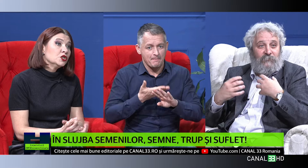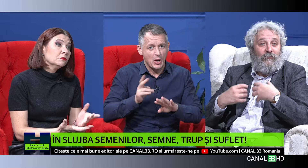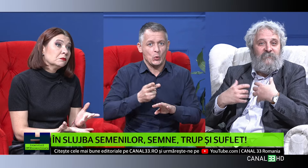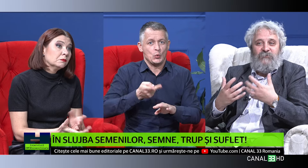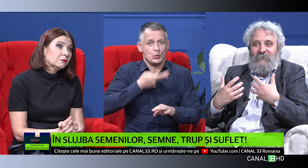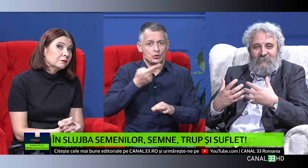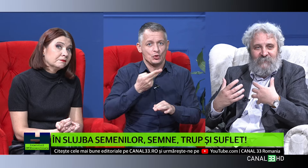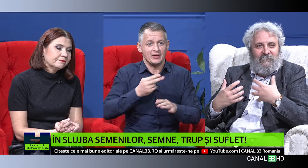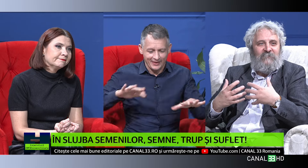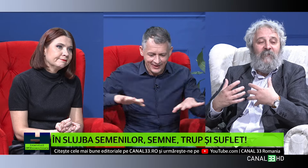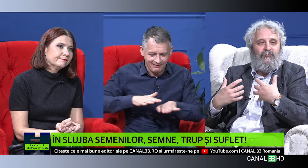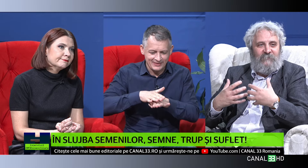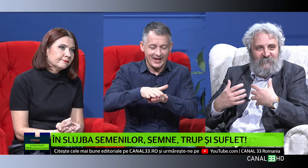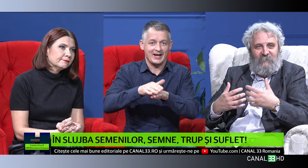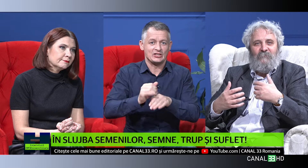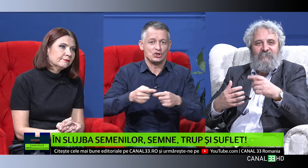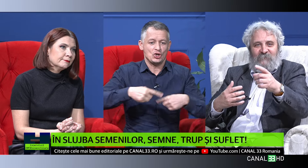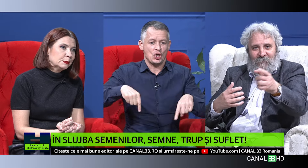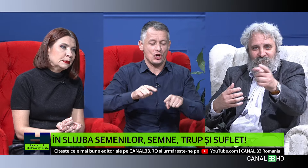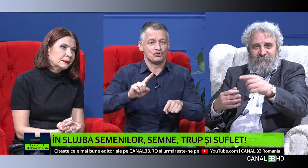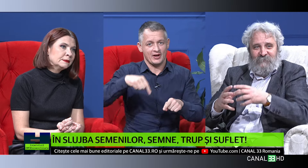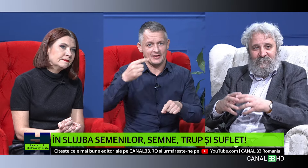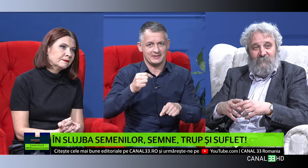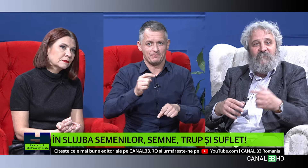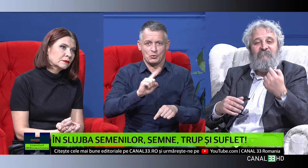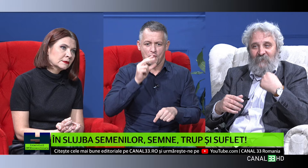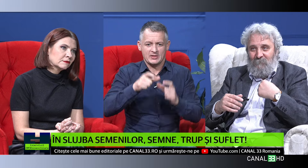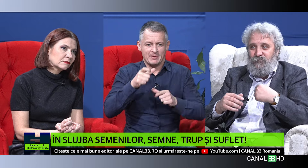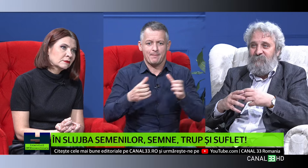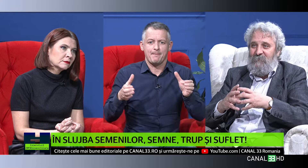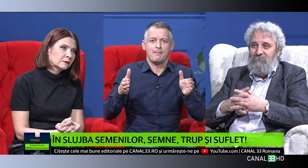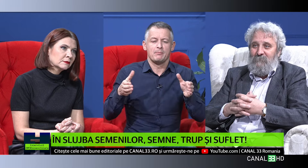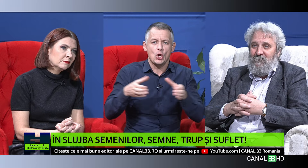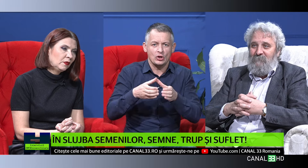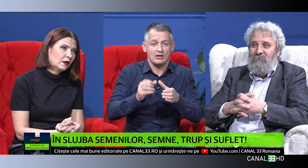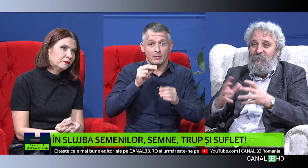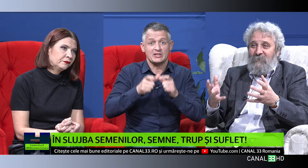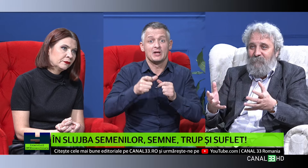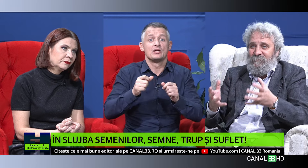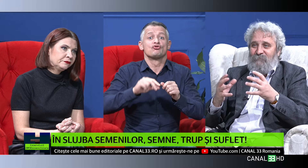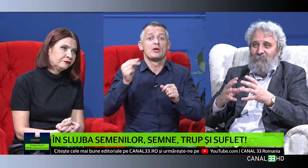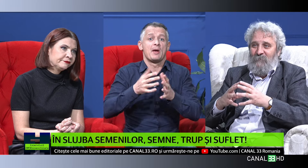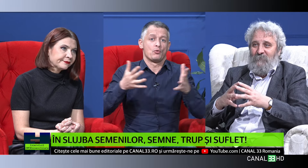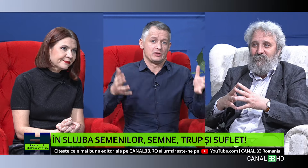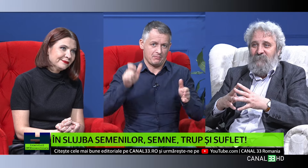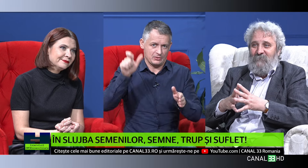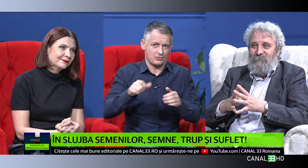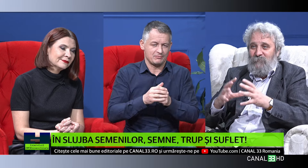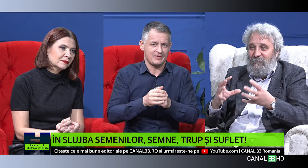Și noi ceilalți, când zic mai ușor integrați, nu mă refer la minoritate, mă refer la majoritate. Da. Fiindcă asta e partea frumoasă a unei nații. Așa